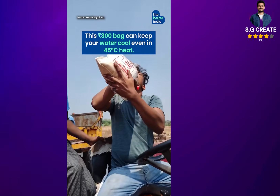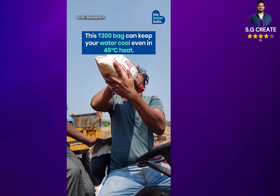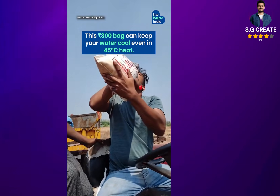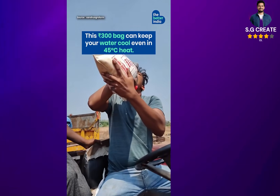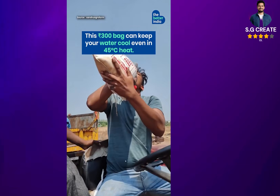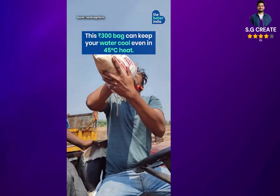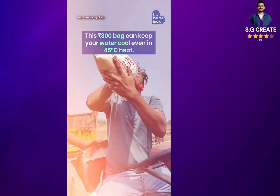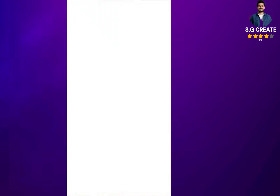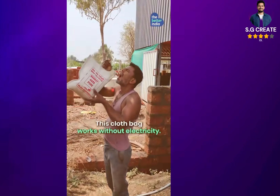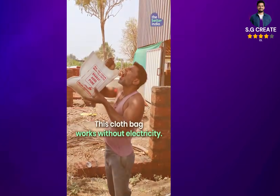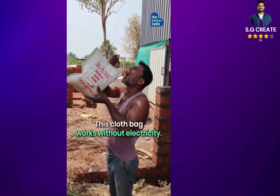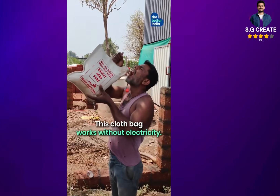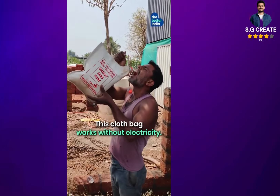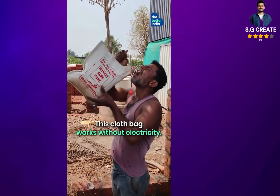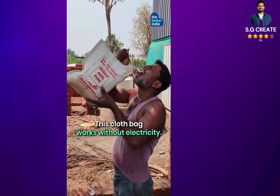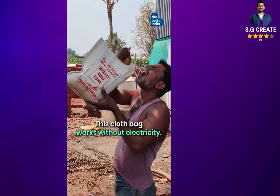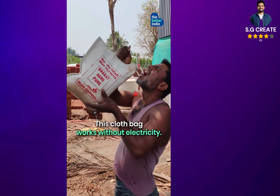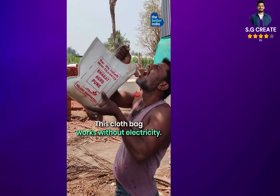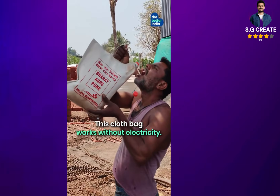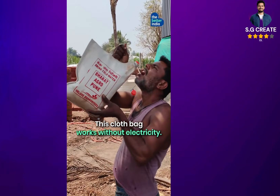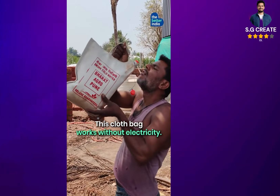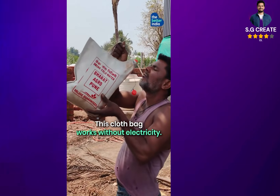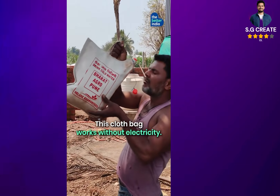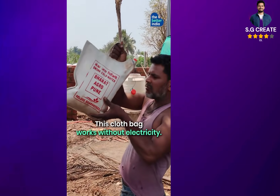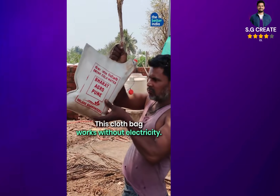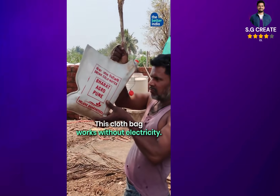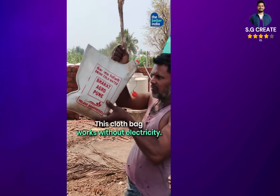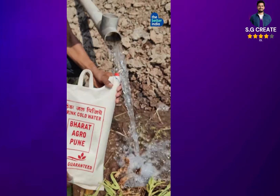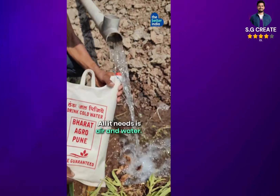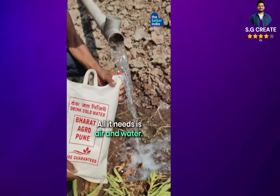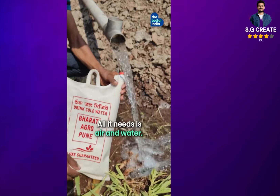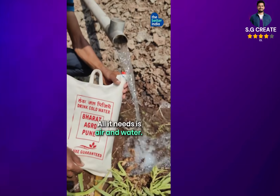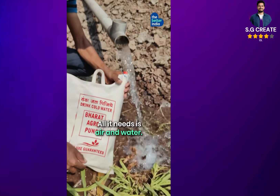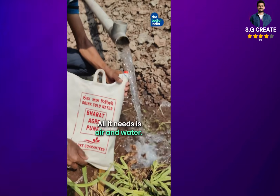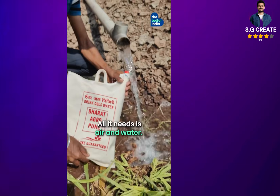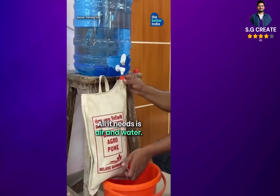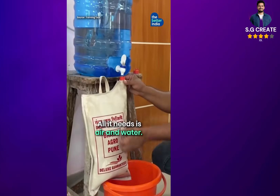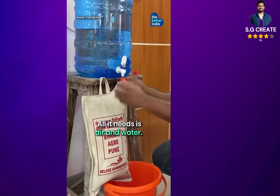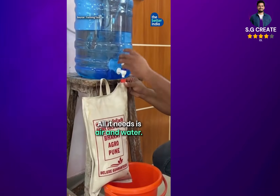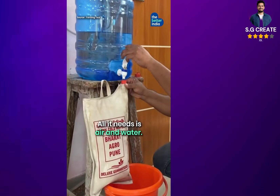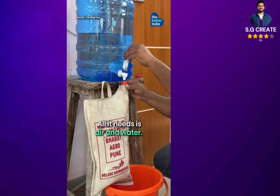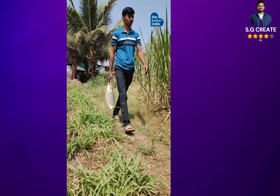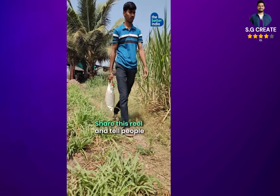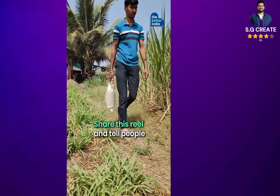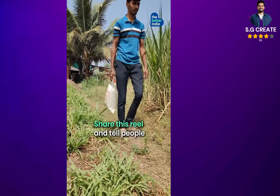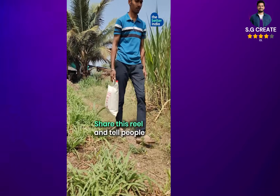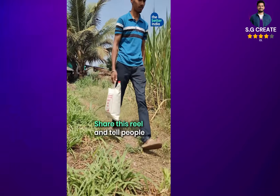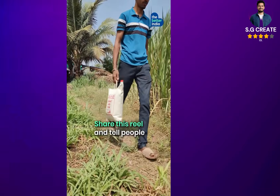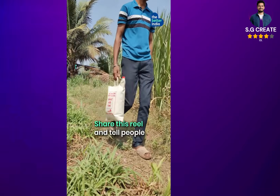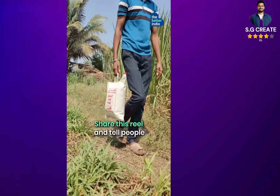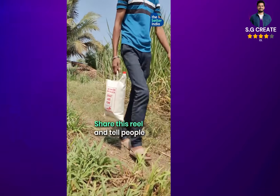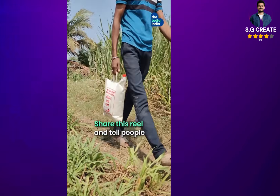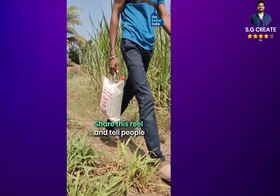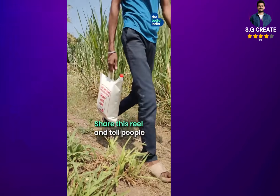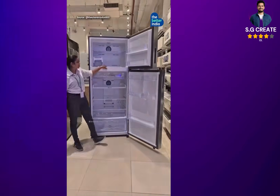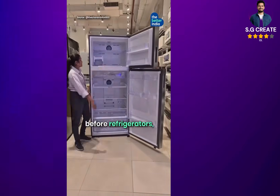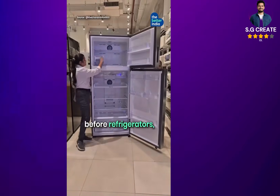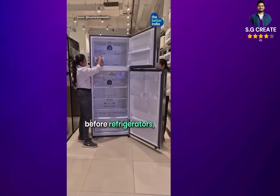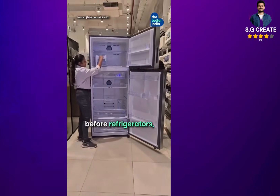और ये है क्या। This cloth bag works without electricity. All it needs is air and water. Share this reel and tell people before